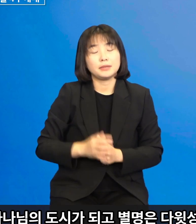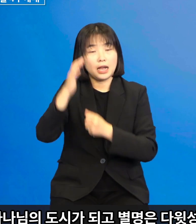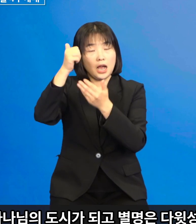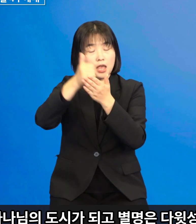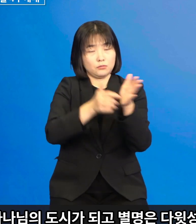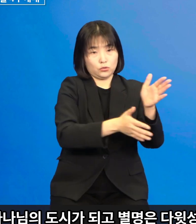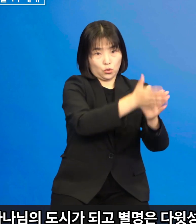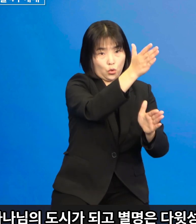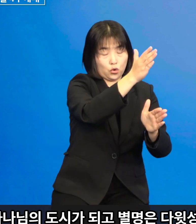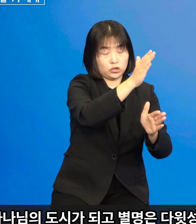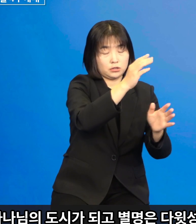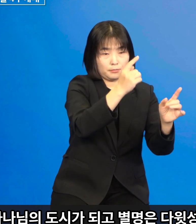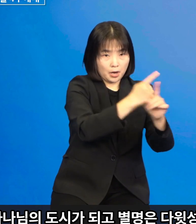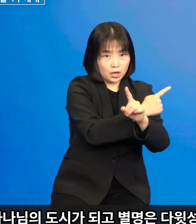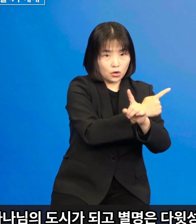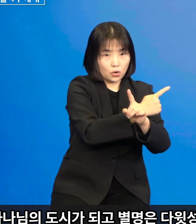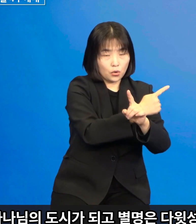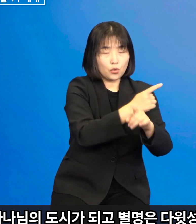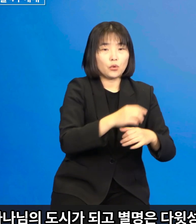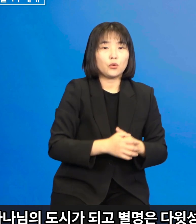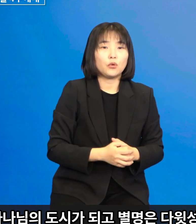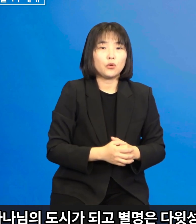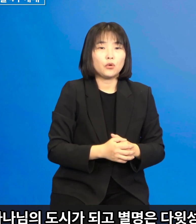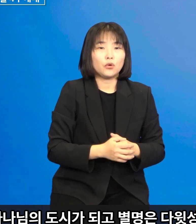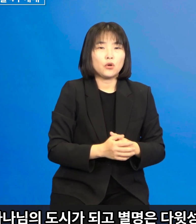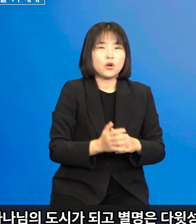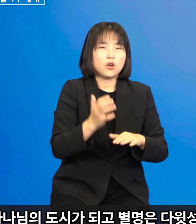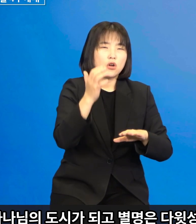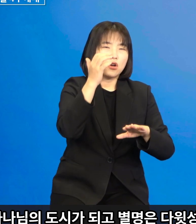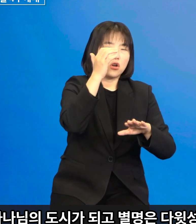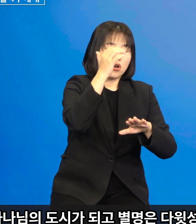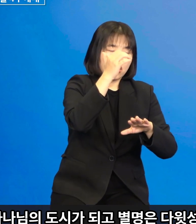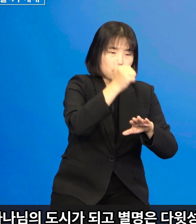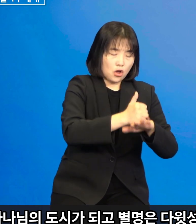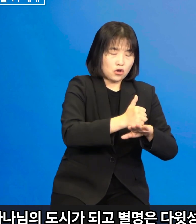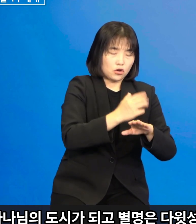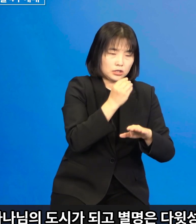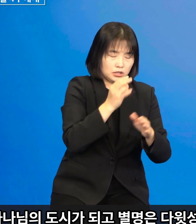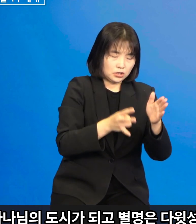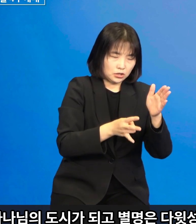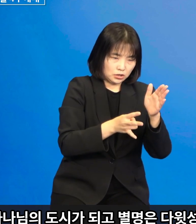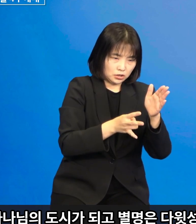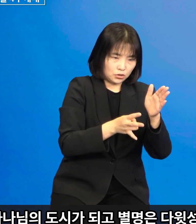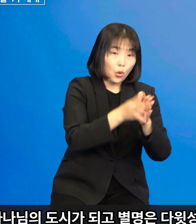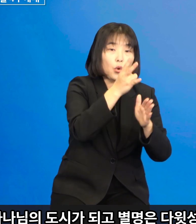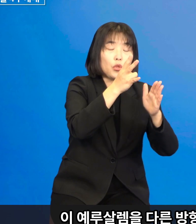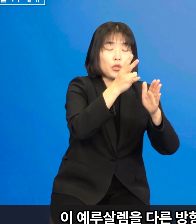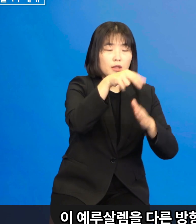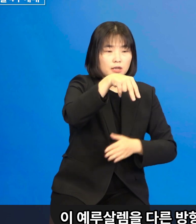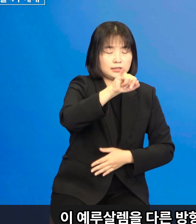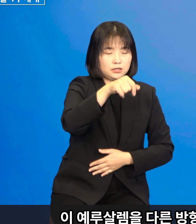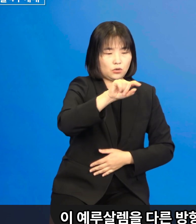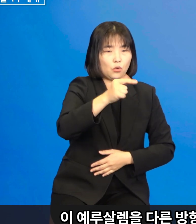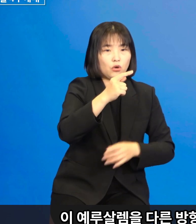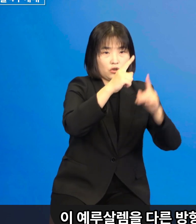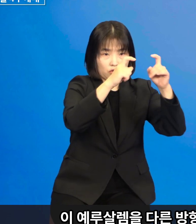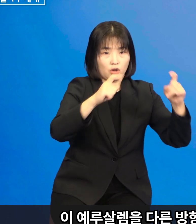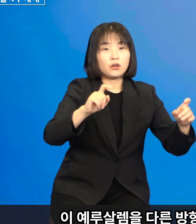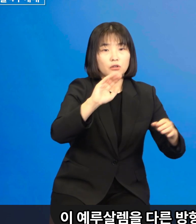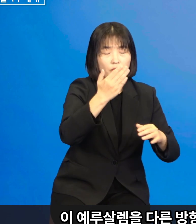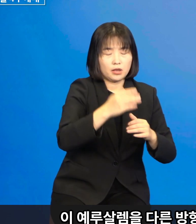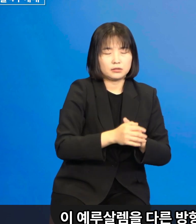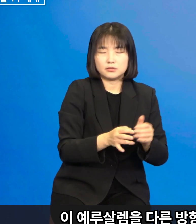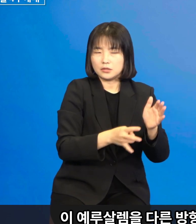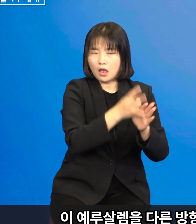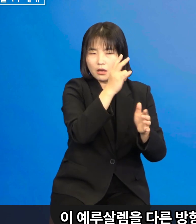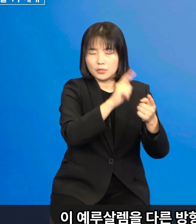도시가 되고 별명은 다윗성인데 결국에는 시온성이 되게 되는 것이죠. 이 예루살렘을 다른 방향으로